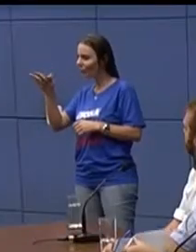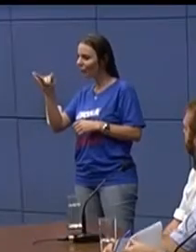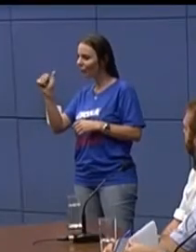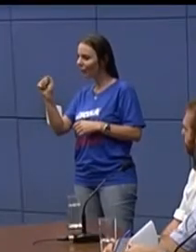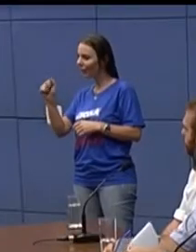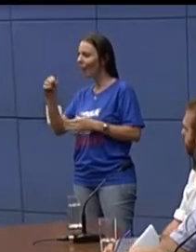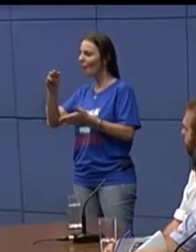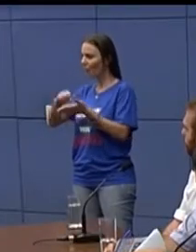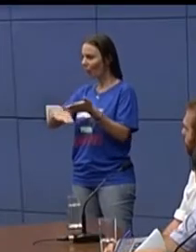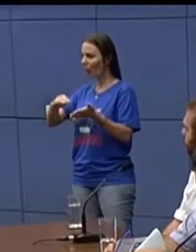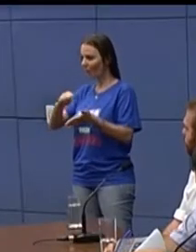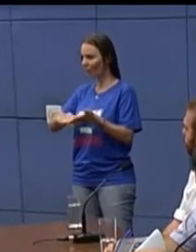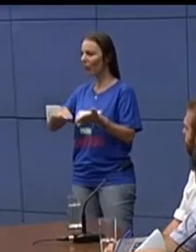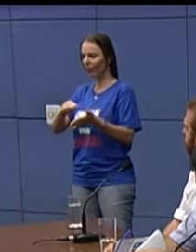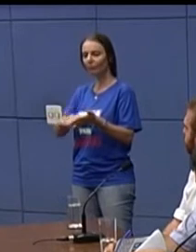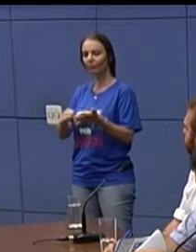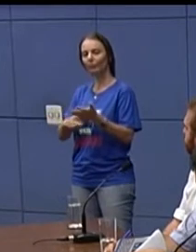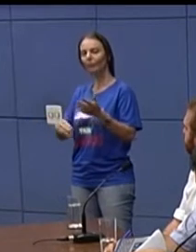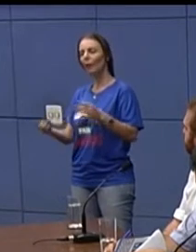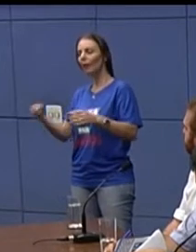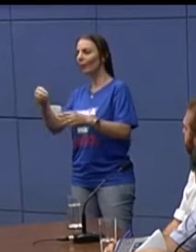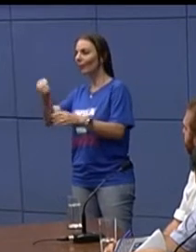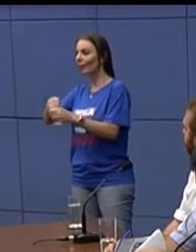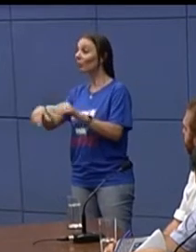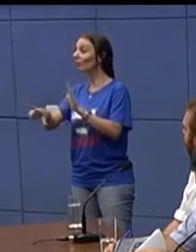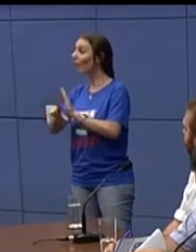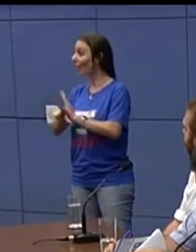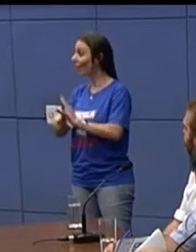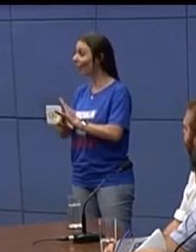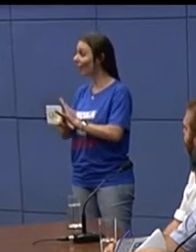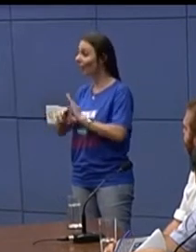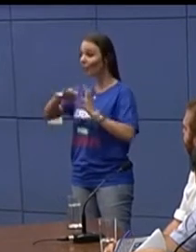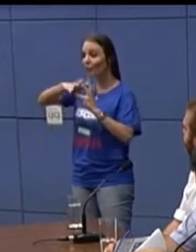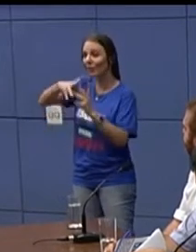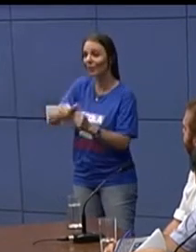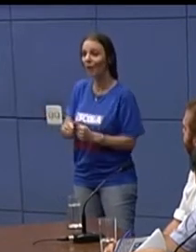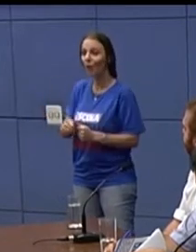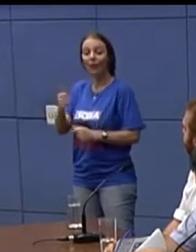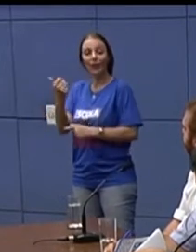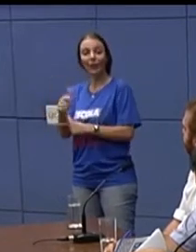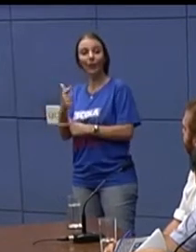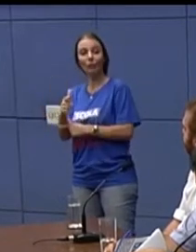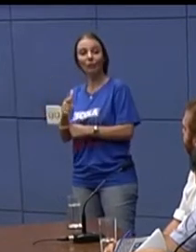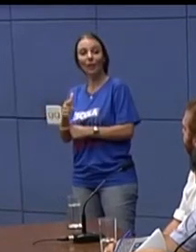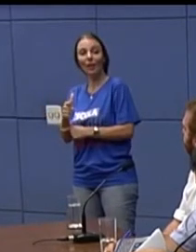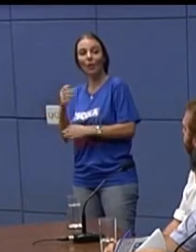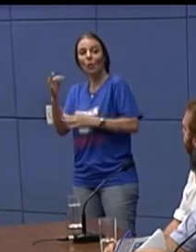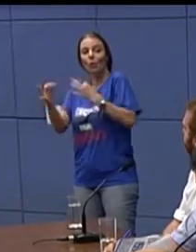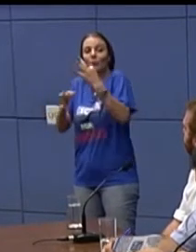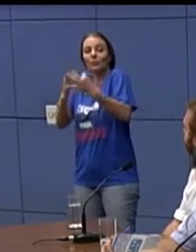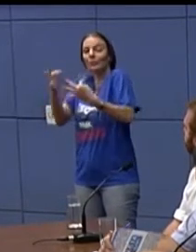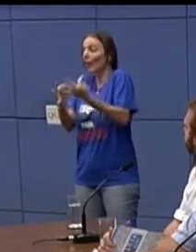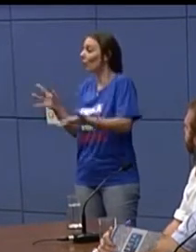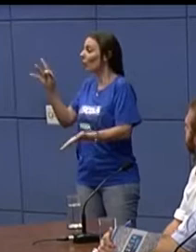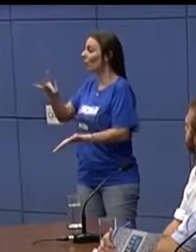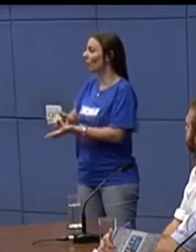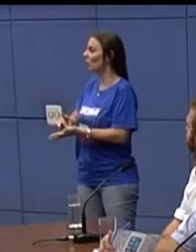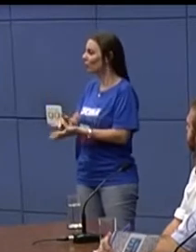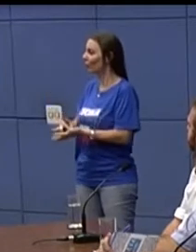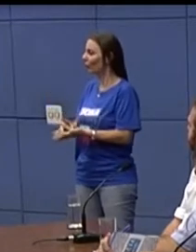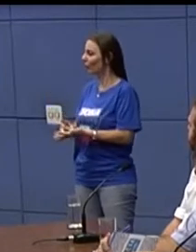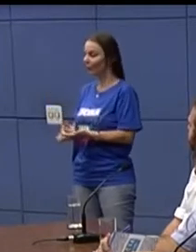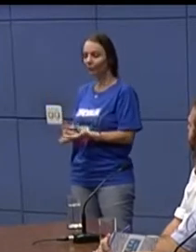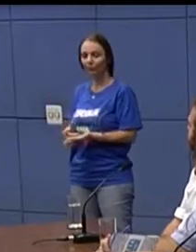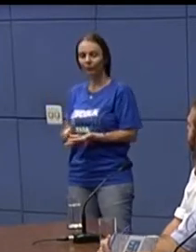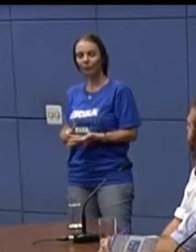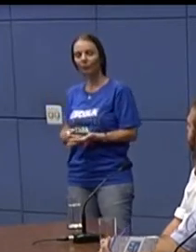ineficácia dessa lei na inclusão universal sem a questão técnica efetiva ser resolvida.